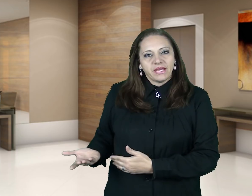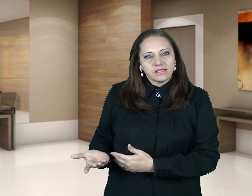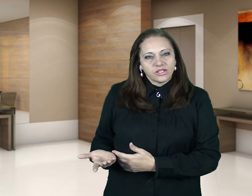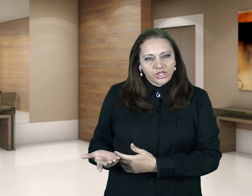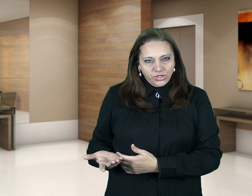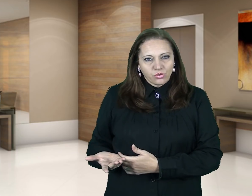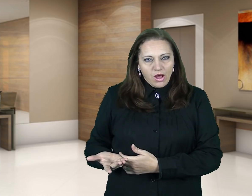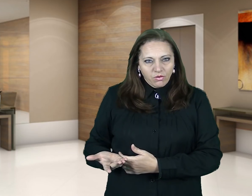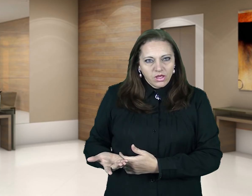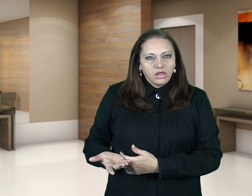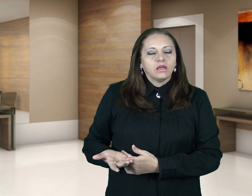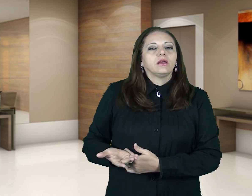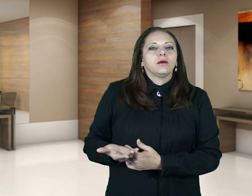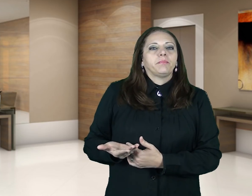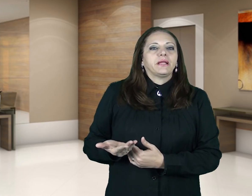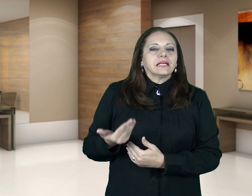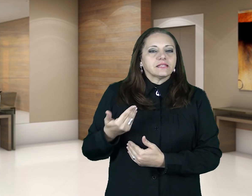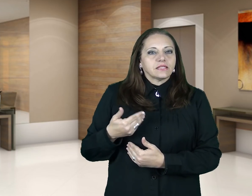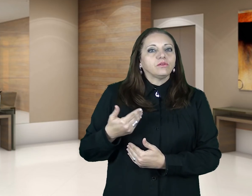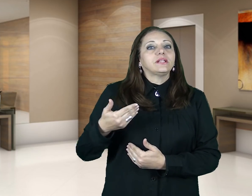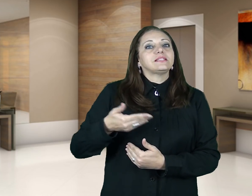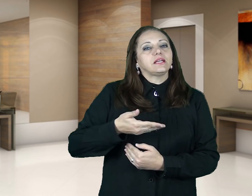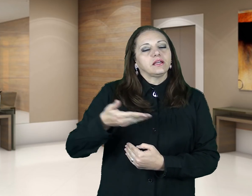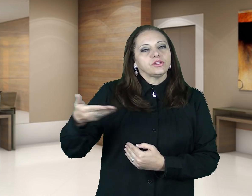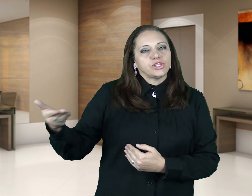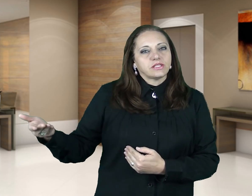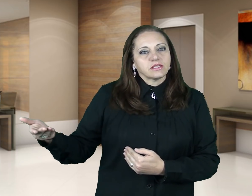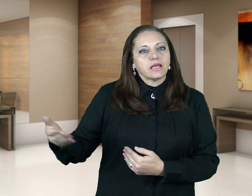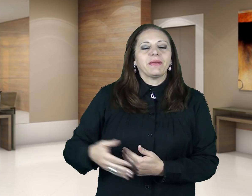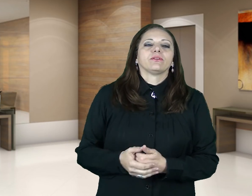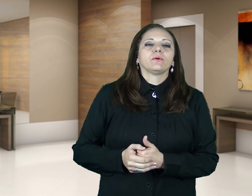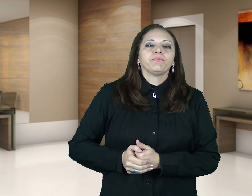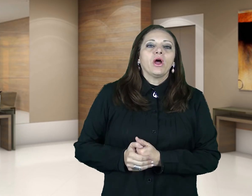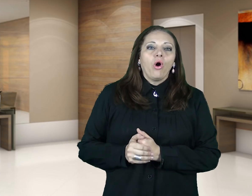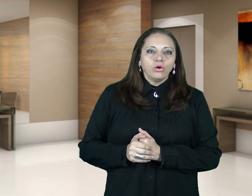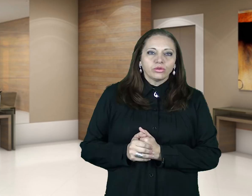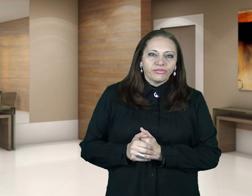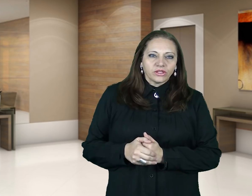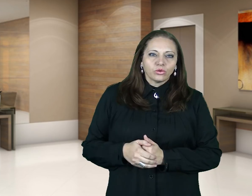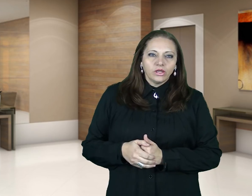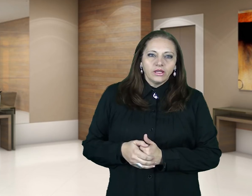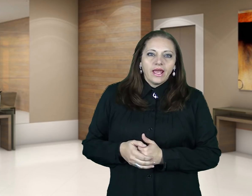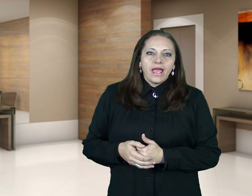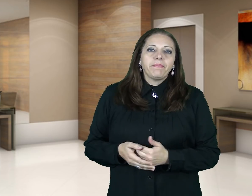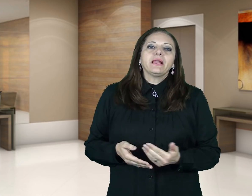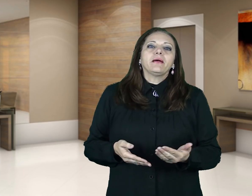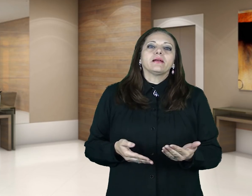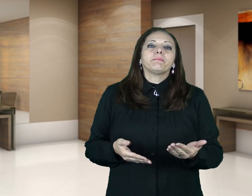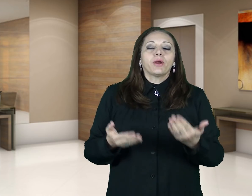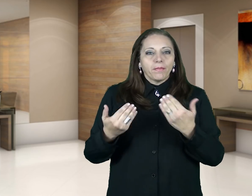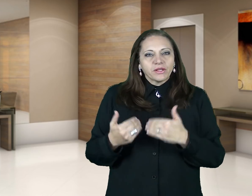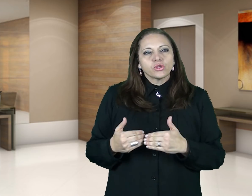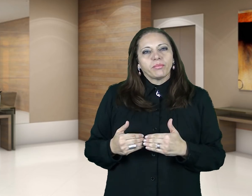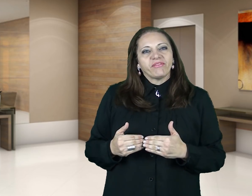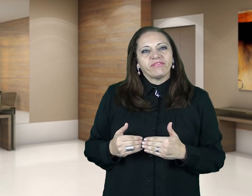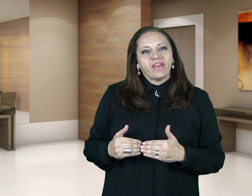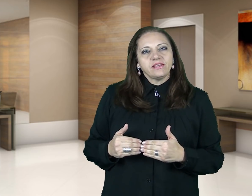apenas a gestual, pela questão desse distanciamento. Outro fator é pela própria